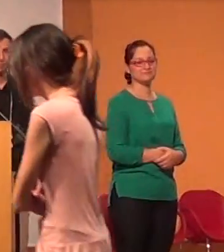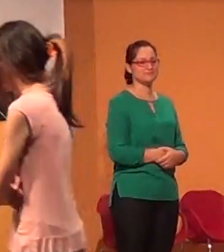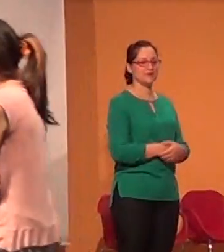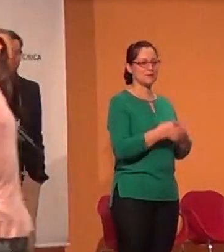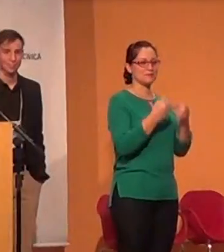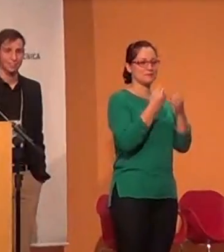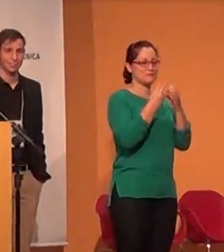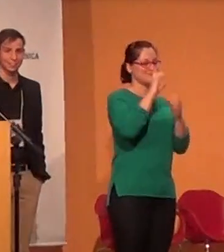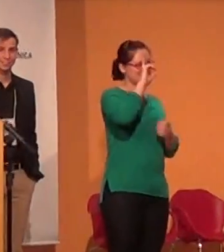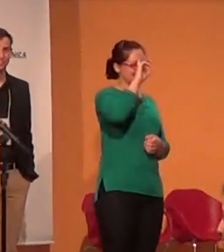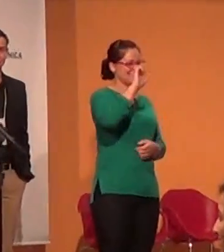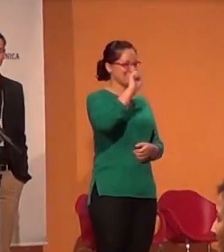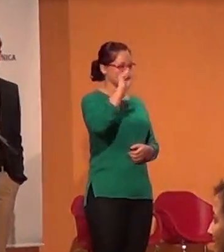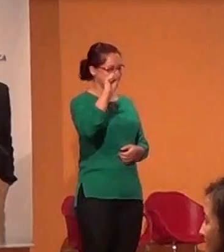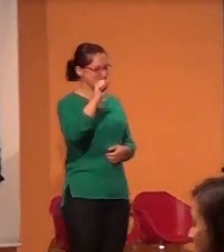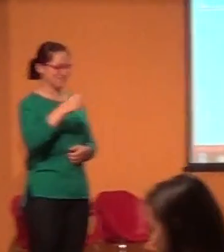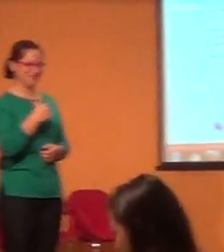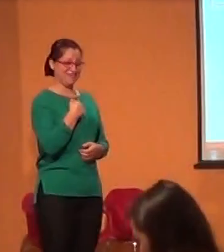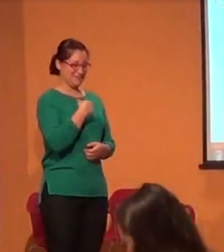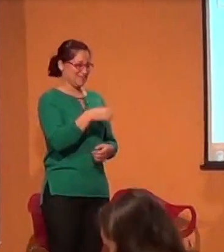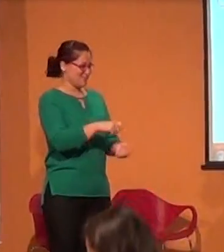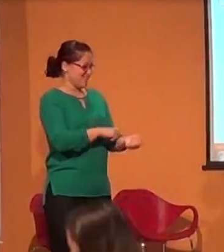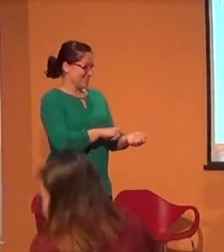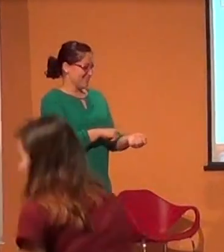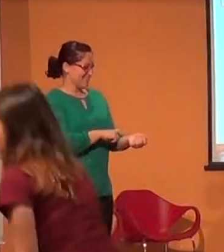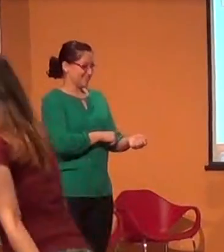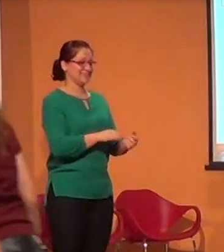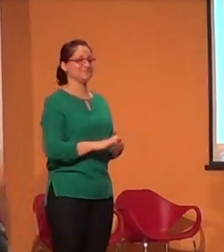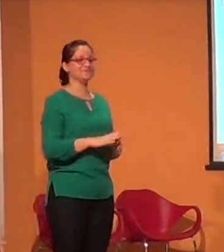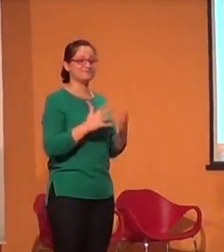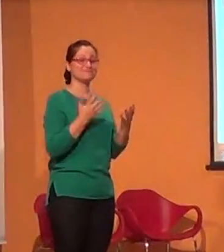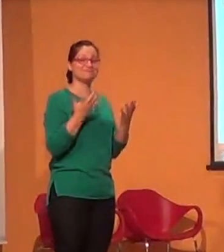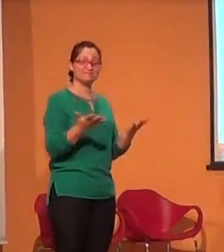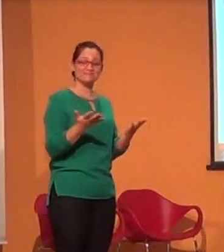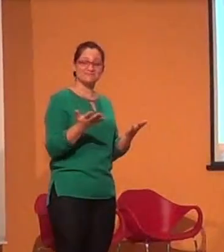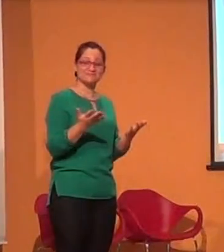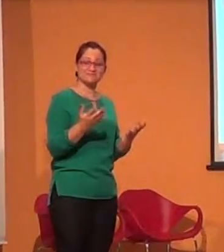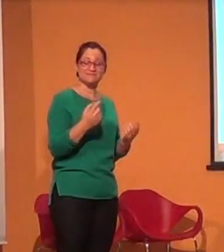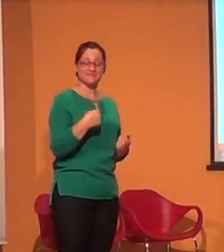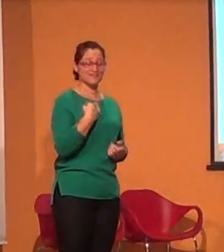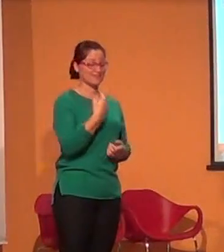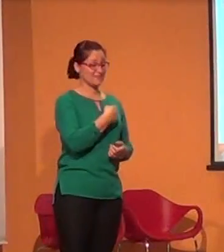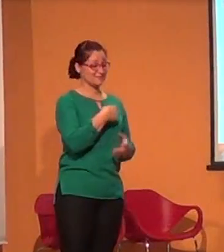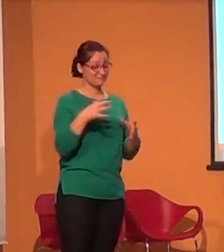Bom dia, pessoal. Boa tarde. Então,